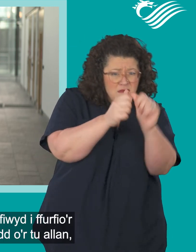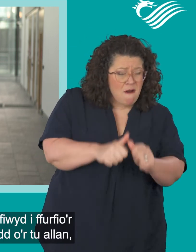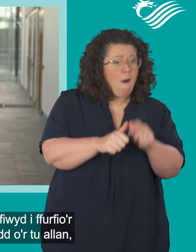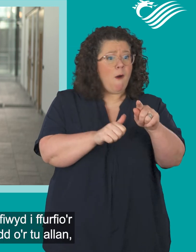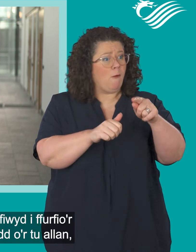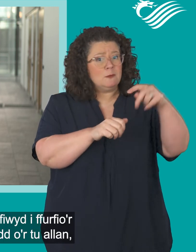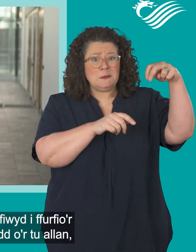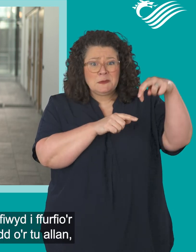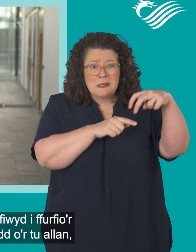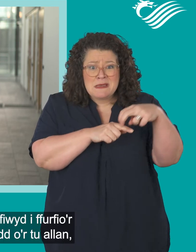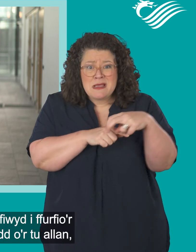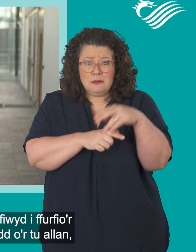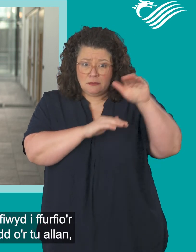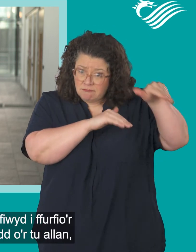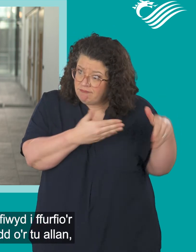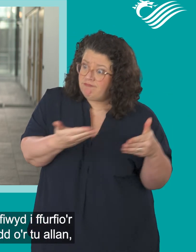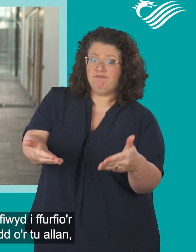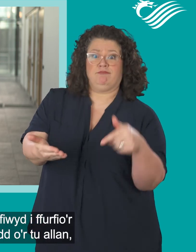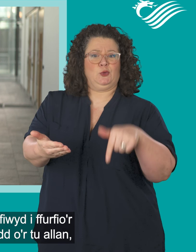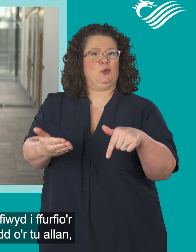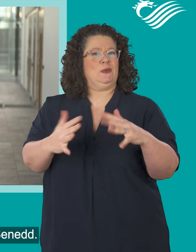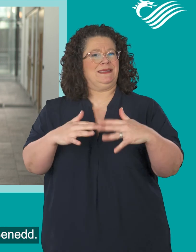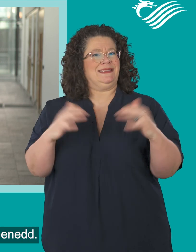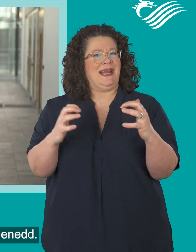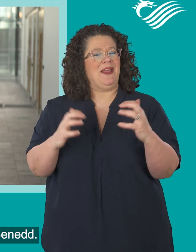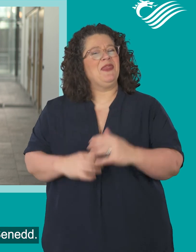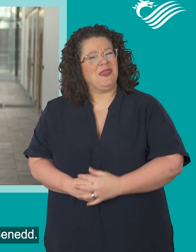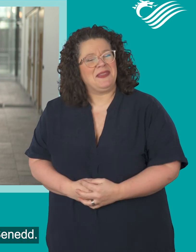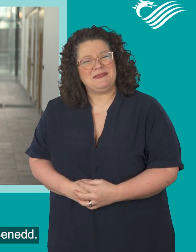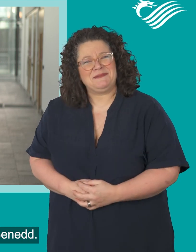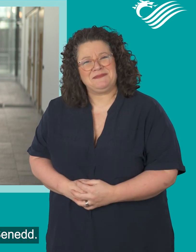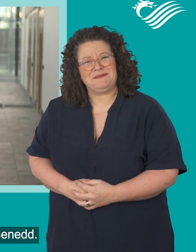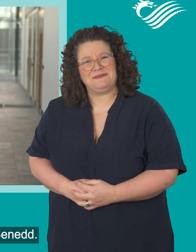gerfiwyd i ffurfio'r grysiau sy'n tywys y cyhoedd tu allan i mewn i y deulad y Senedd.